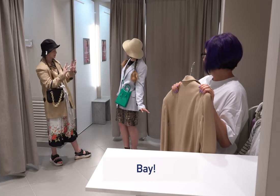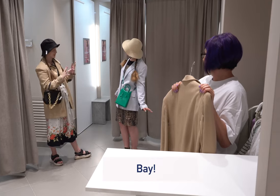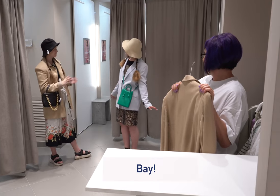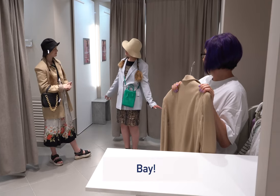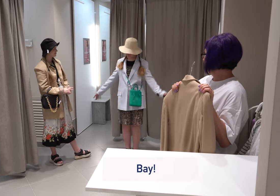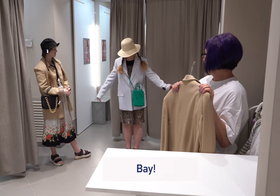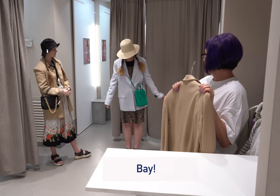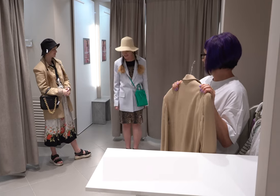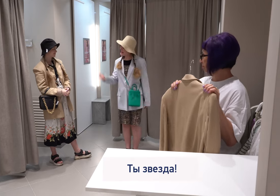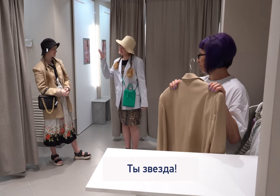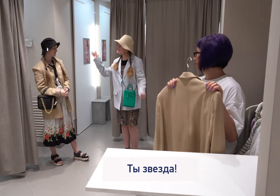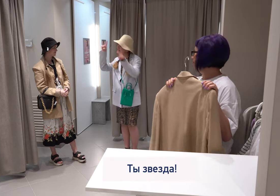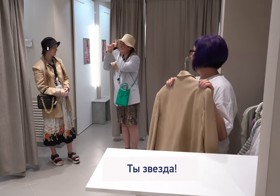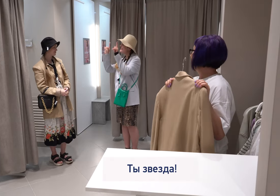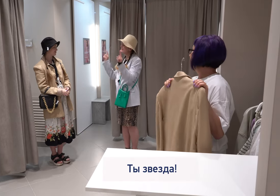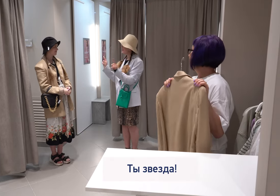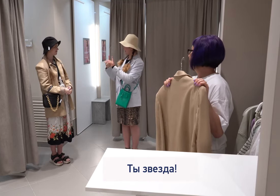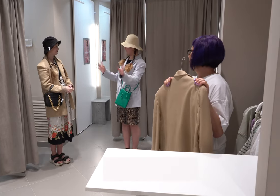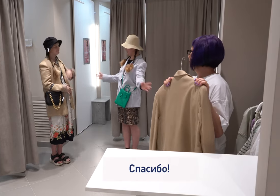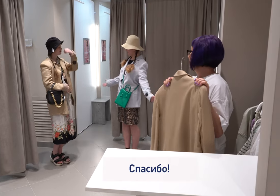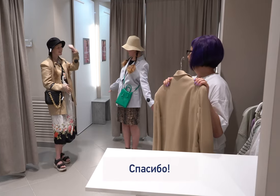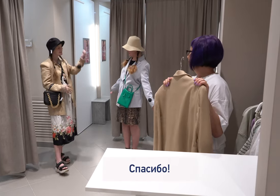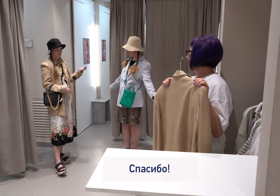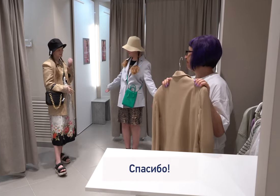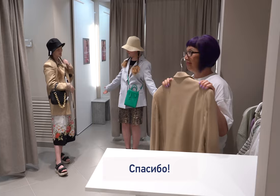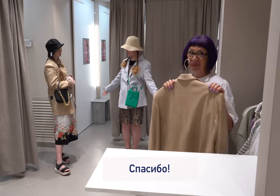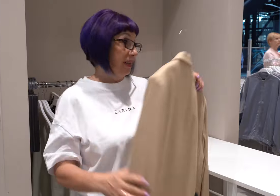Вау! Ты звезда! Спасибо!